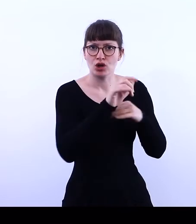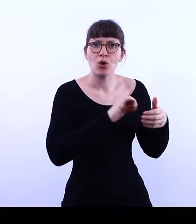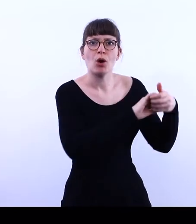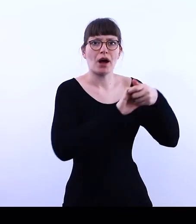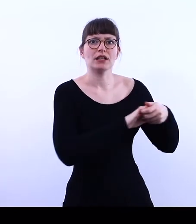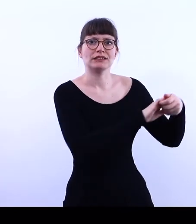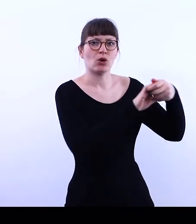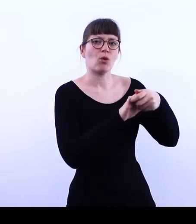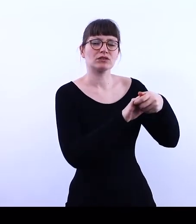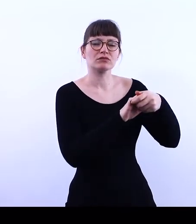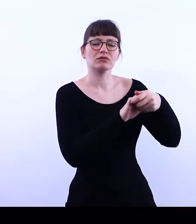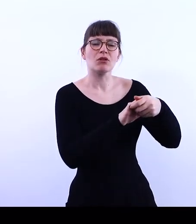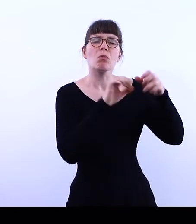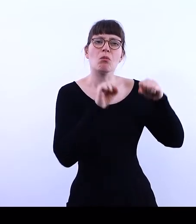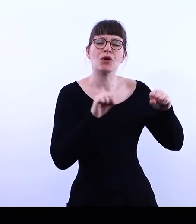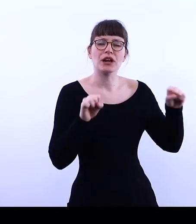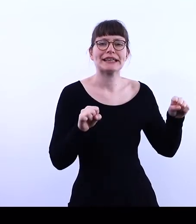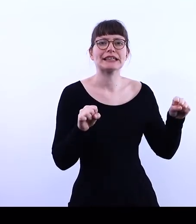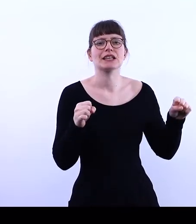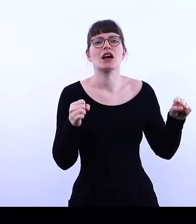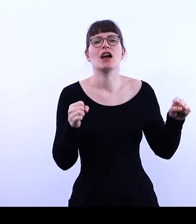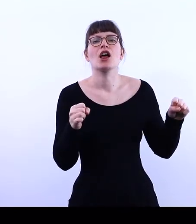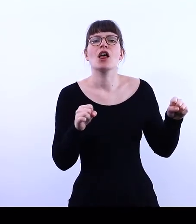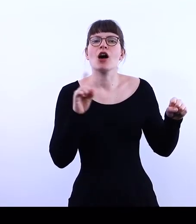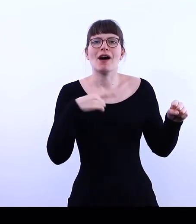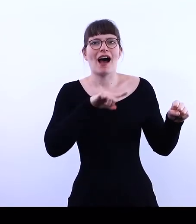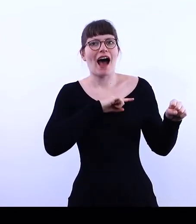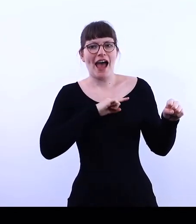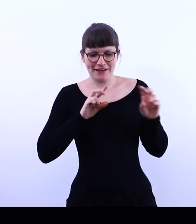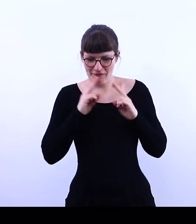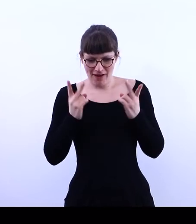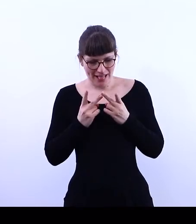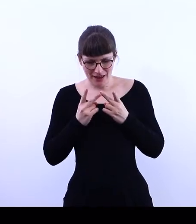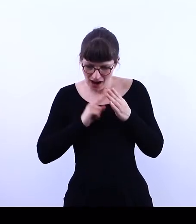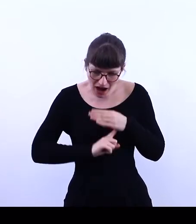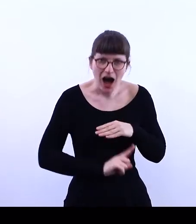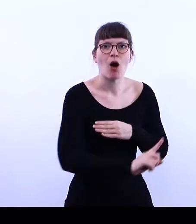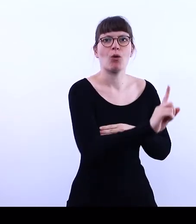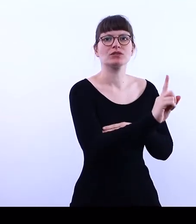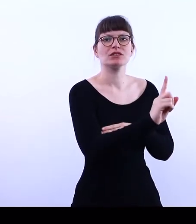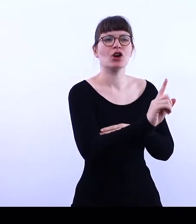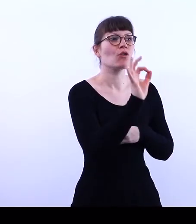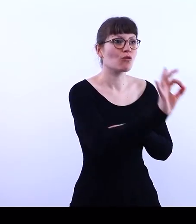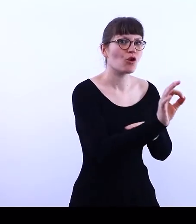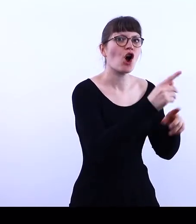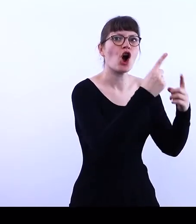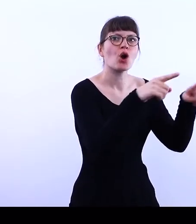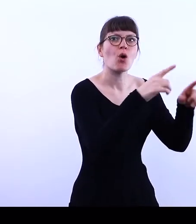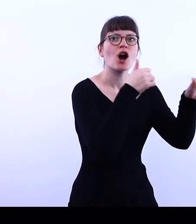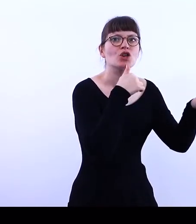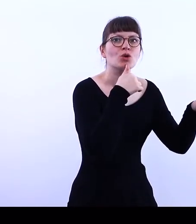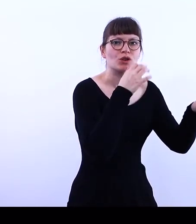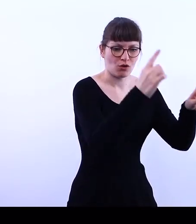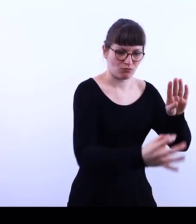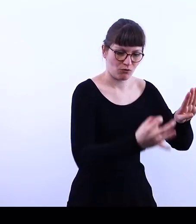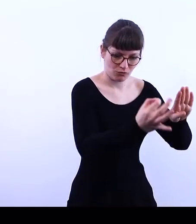nochmal einfach aus seiner eigenen Bubble herauskommt? Und das ist nicht nur für die Chorjugend relevant, sondern eben auch für uns als mediale Pfade